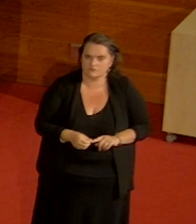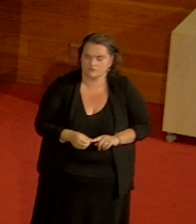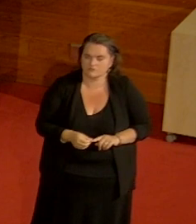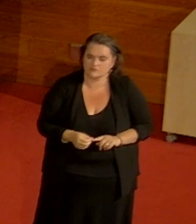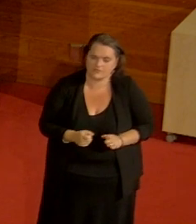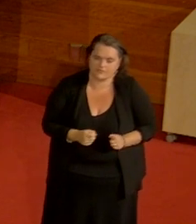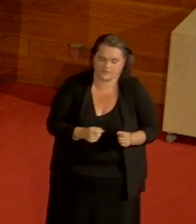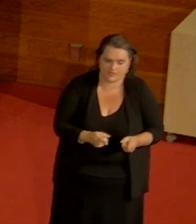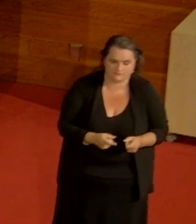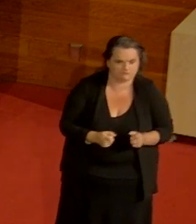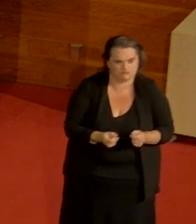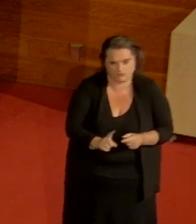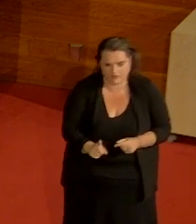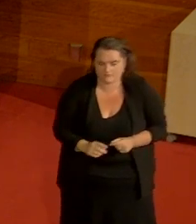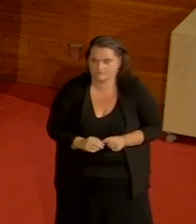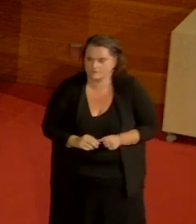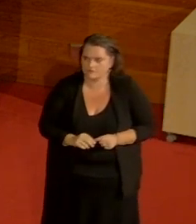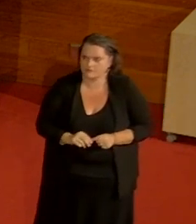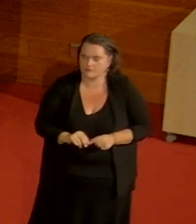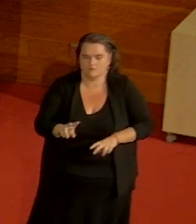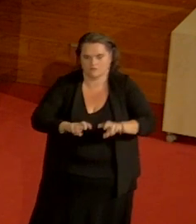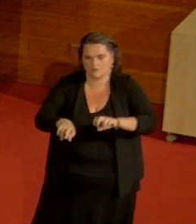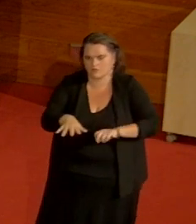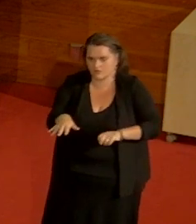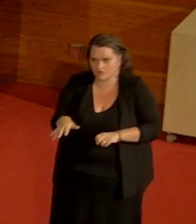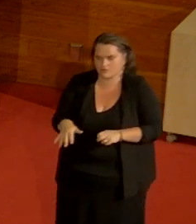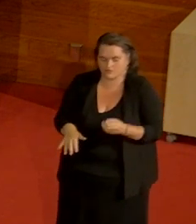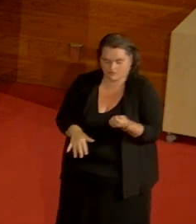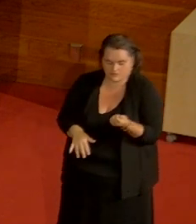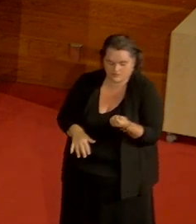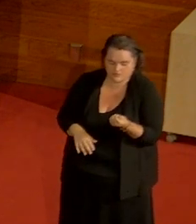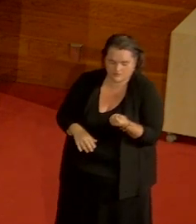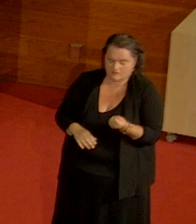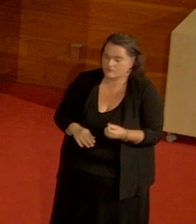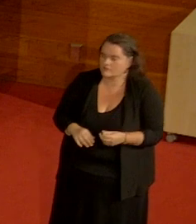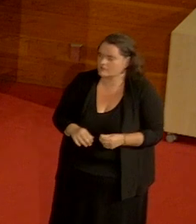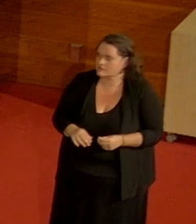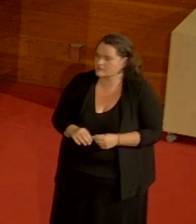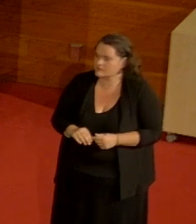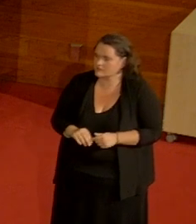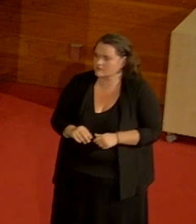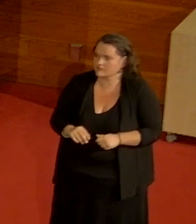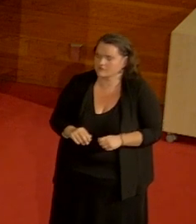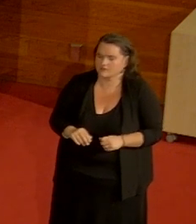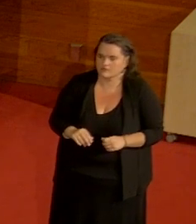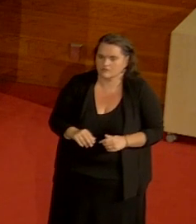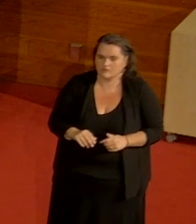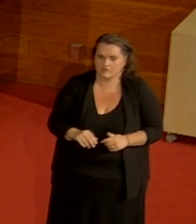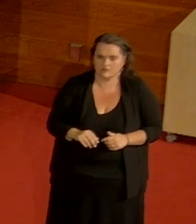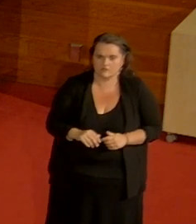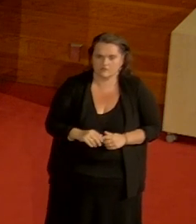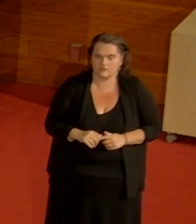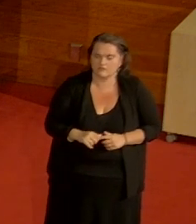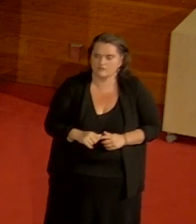y lo que no damos lo por dónde Buscar cuáles son esas Fuentes eh de firmes y